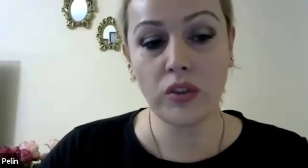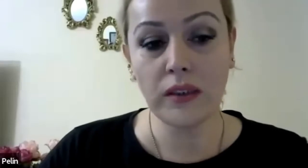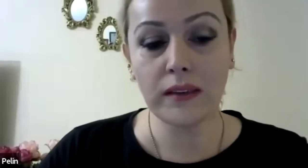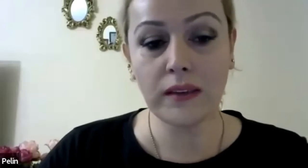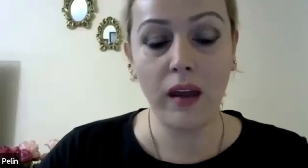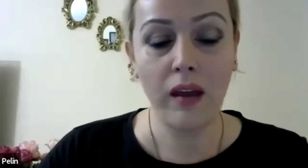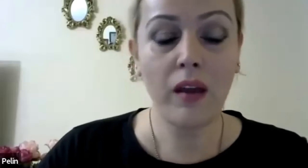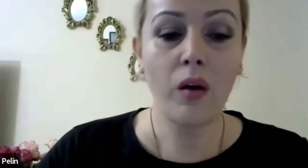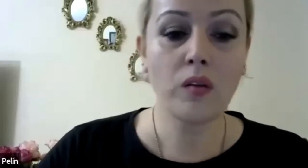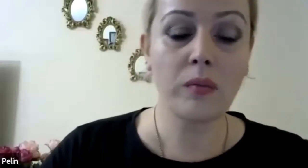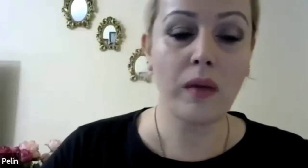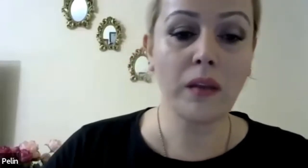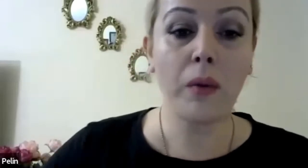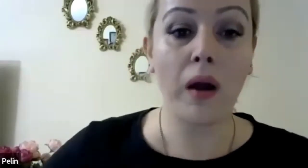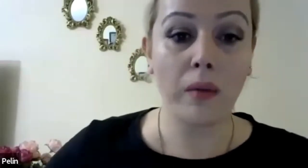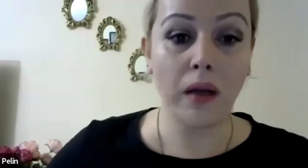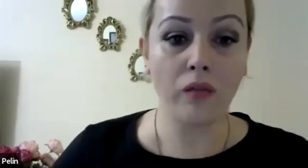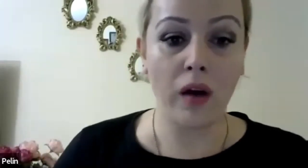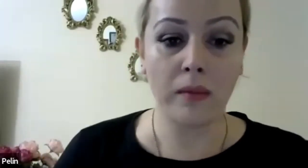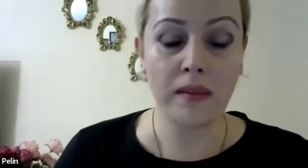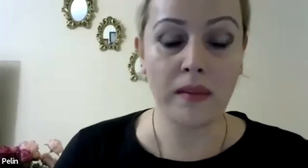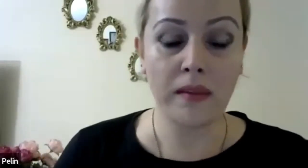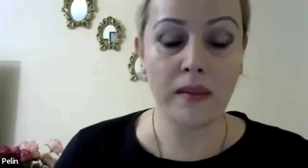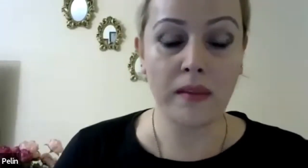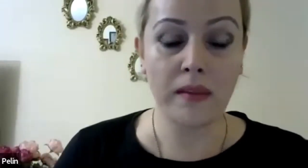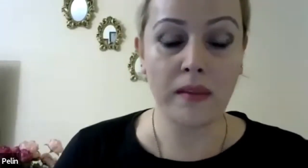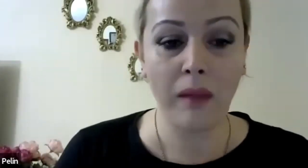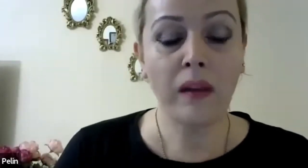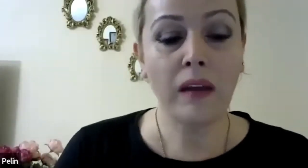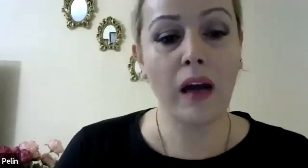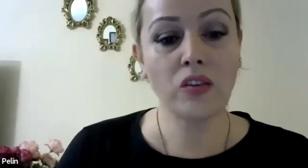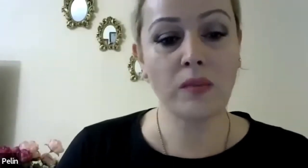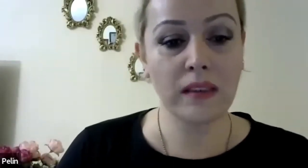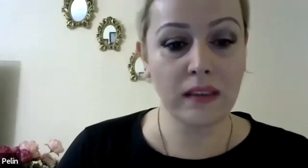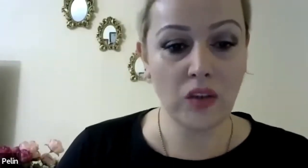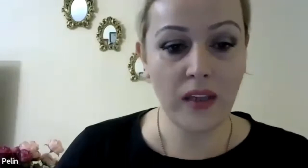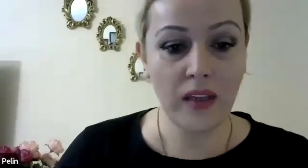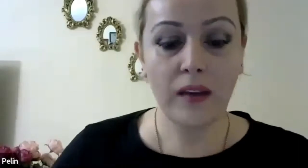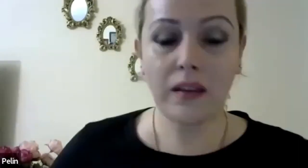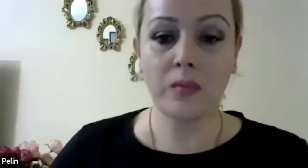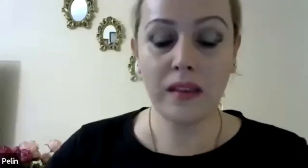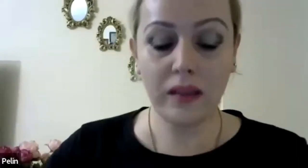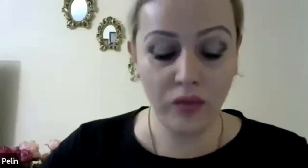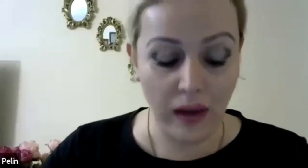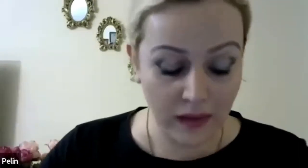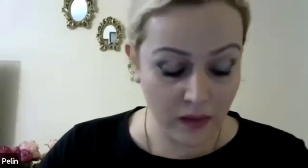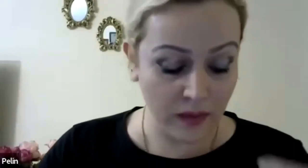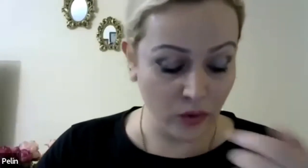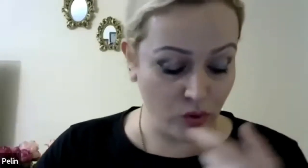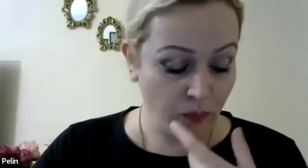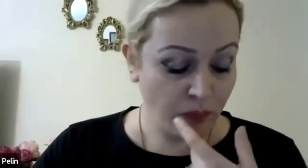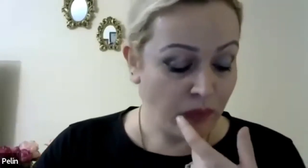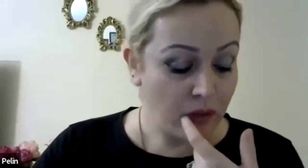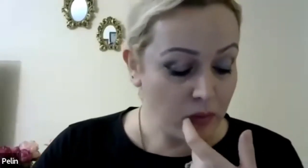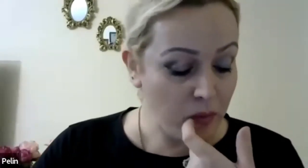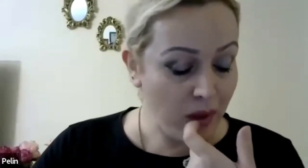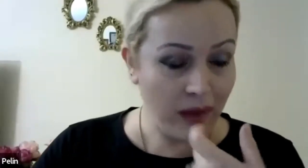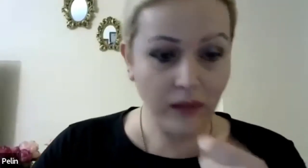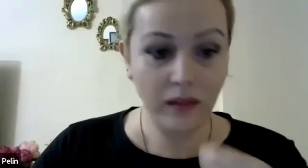önümüze çıktığında o zaman da parmak alfabesini kullanaraktan karşımızdaki kişiye kendimizi ifade edebiliyoruz. Şimdi